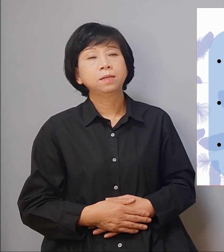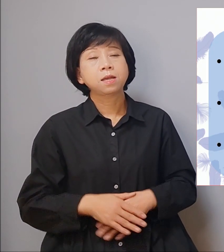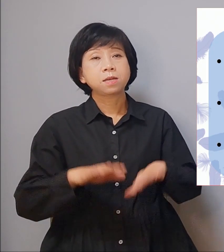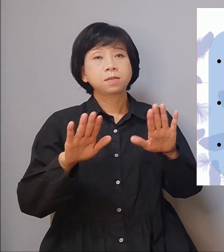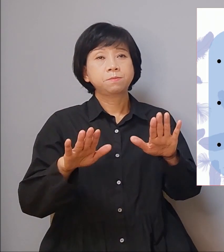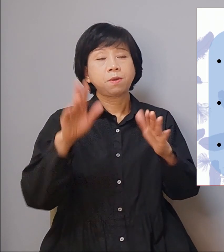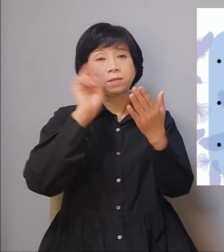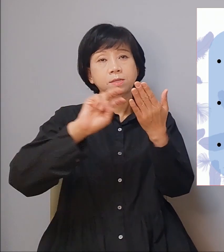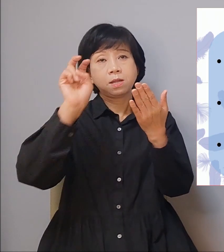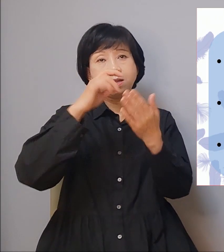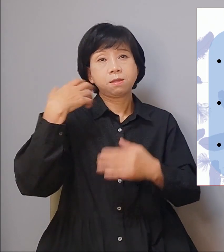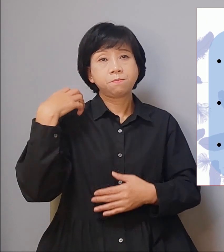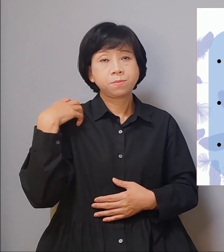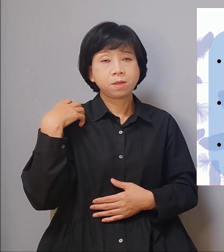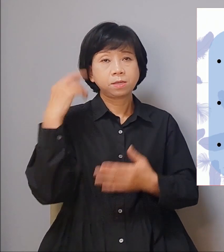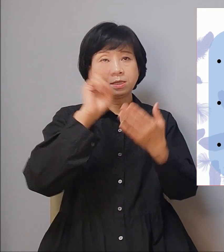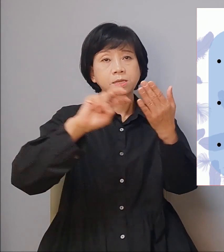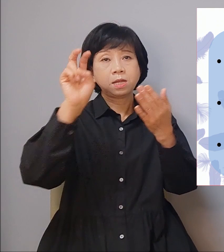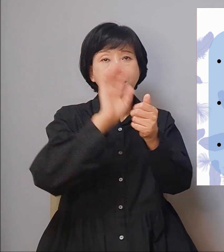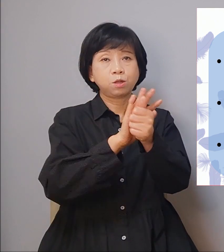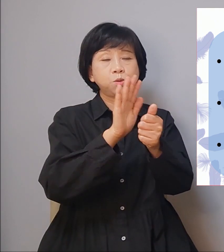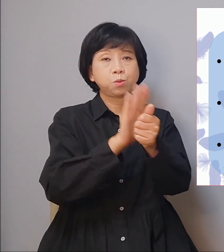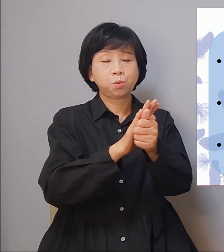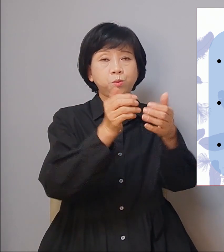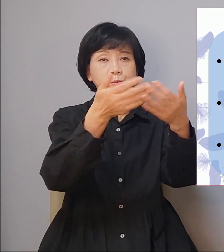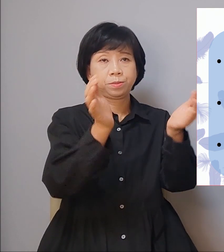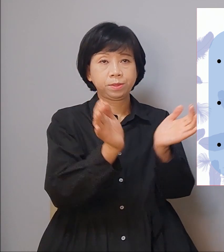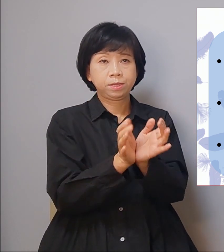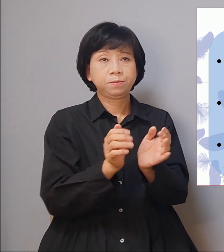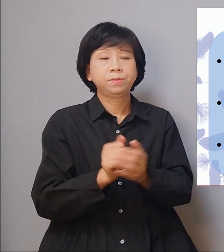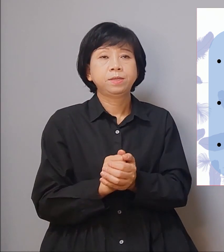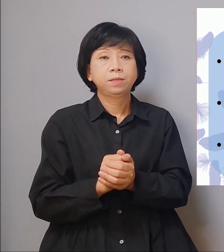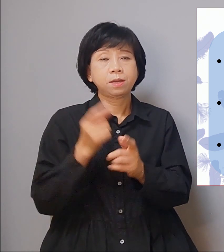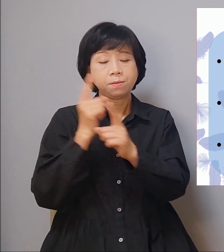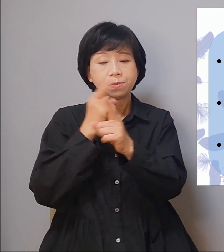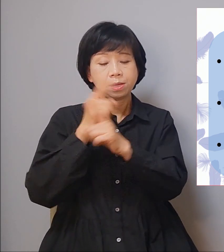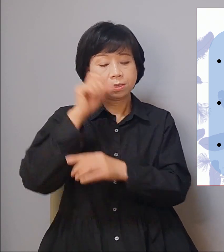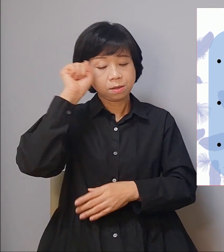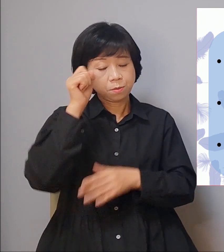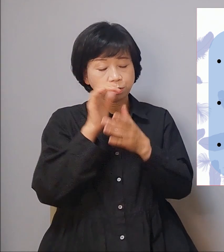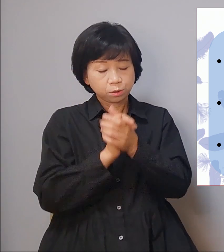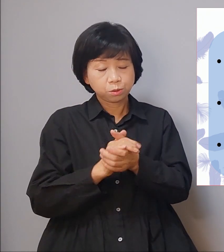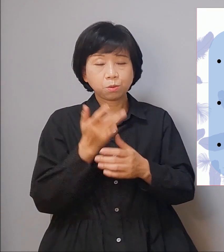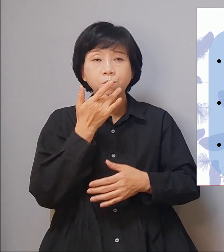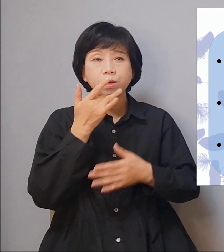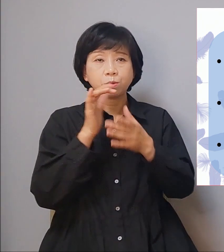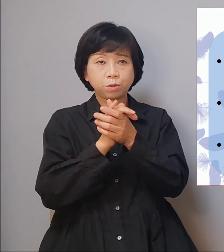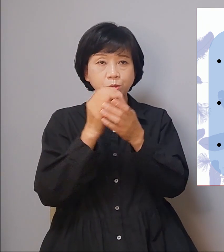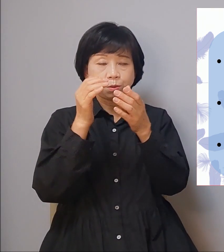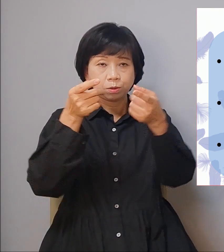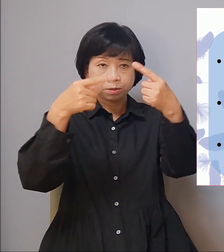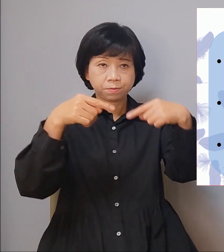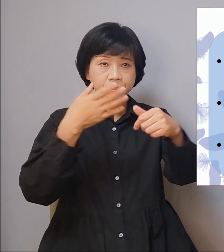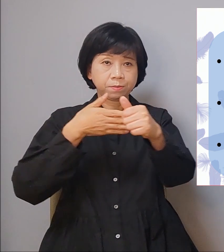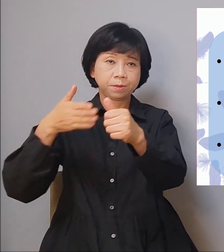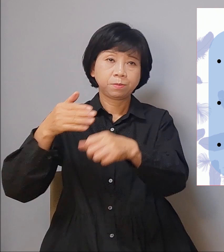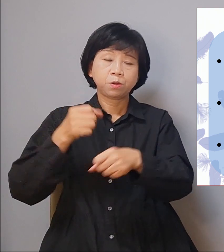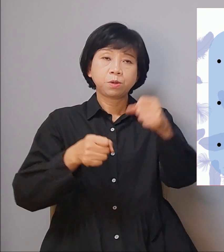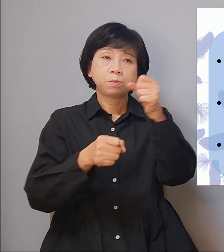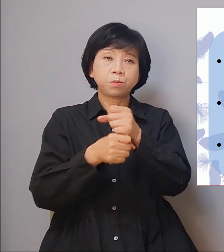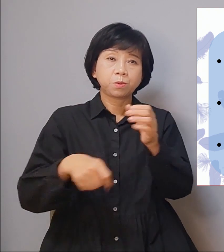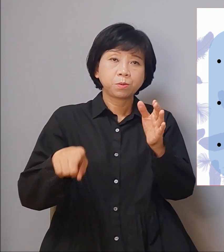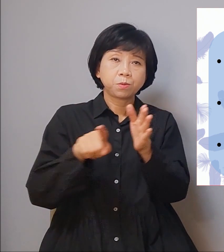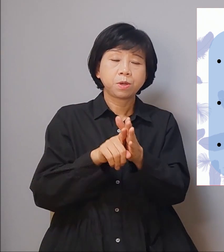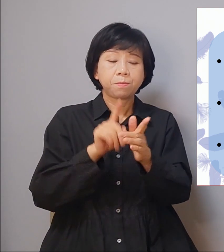이번 주간 콰이어는 찬양 도우미입니다. 매일 새벽 기도회와 화요 기도에 참여 바랍니다. 회복을 위한 예배,